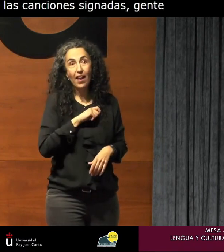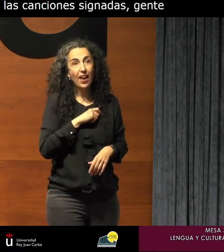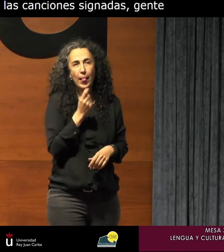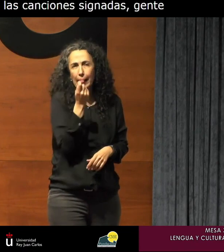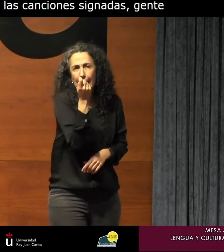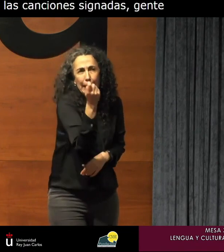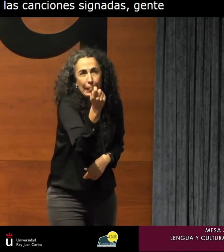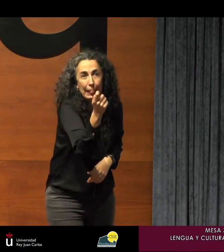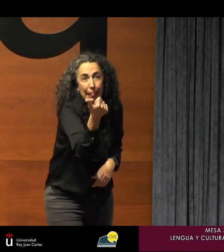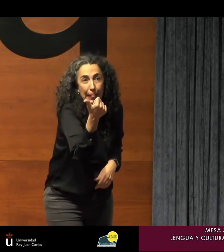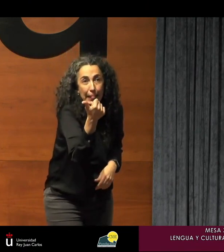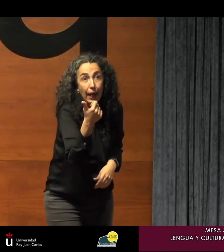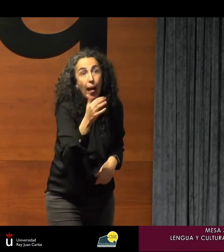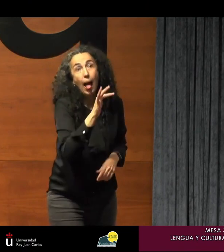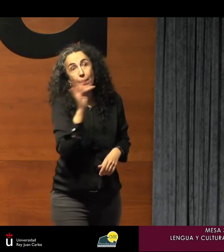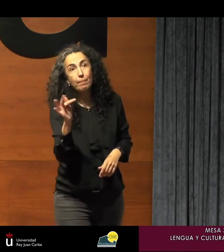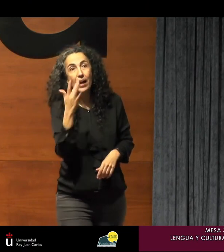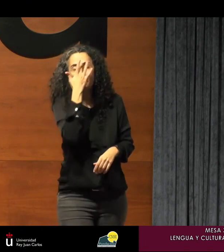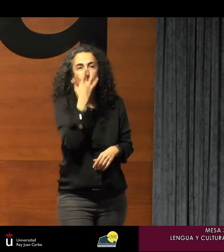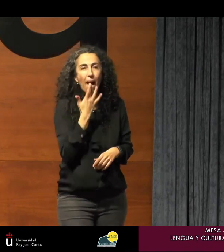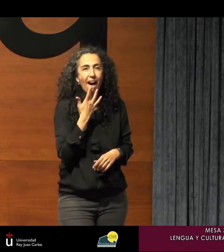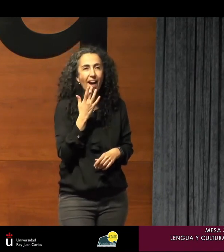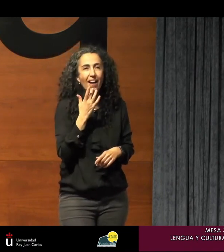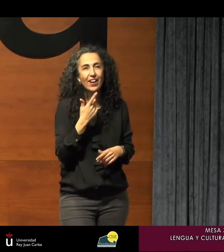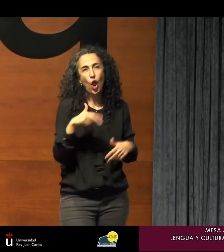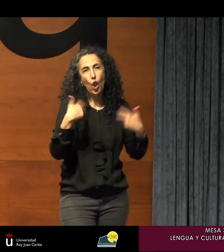referentes en música para niños y para niñas.